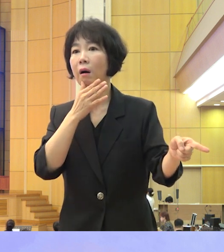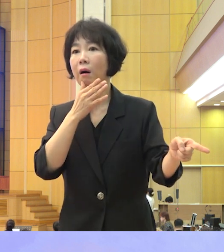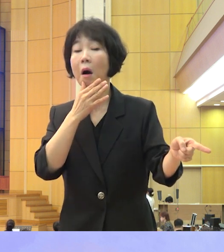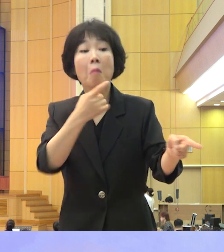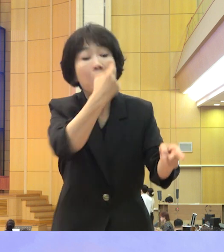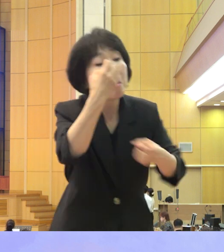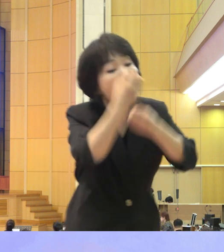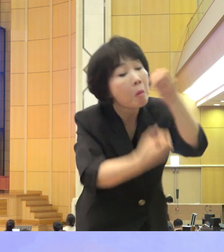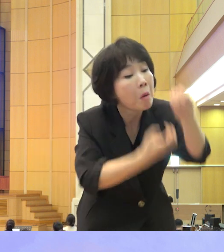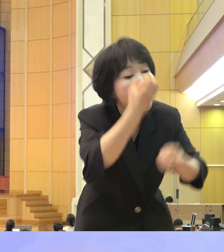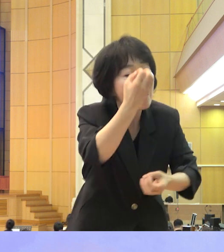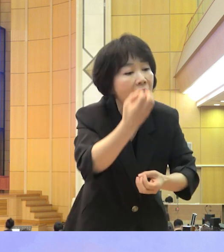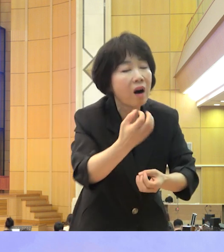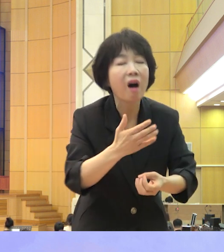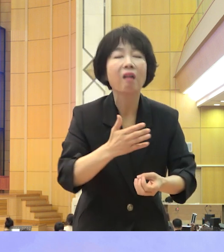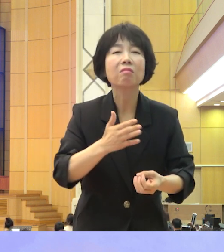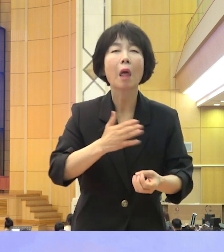겁니다.